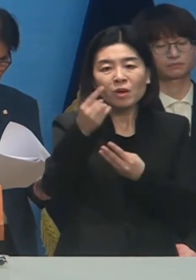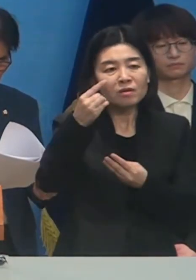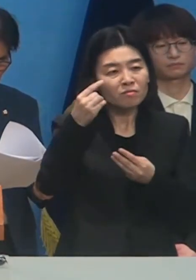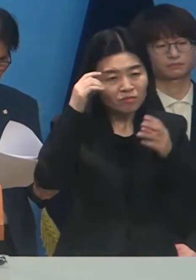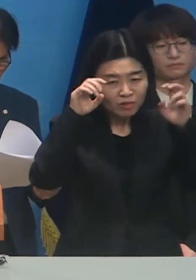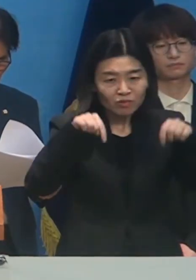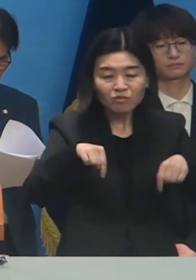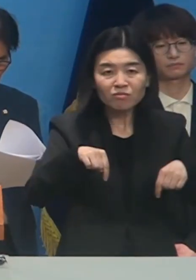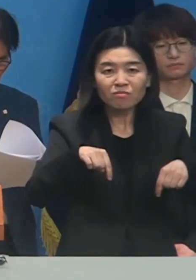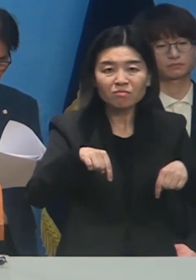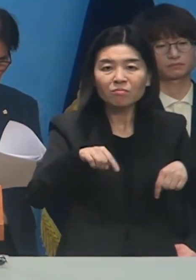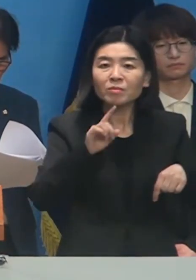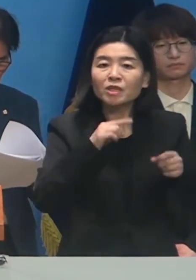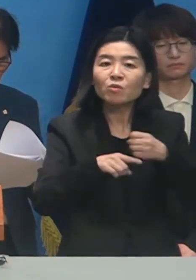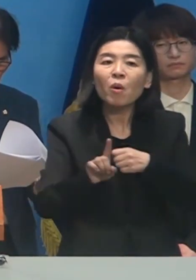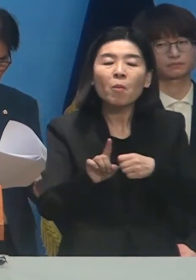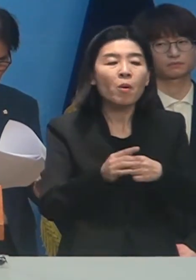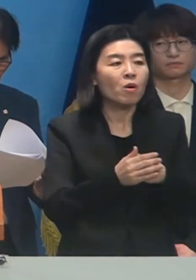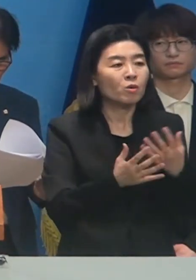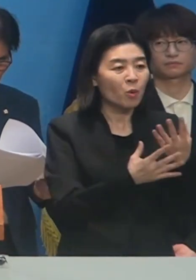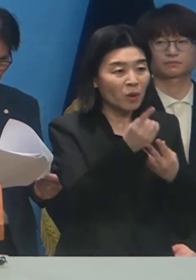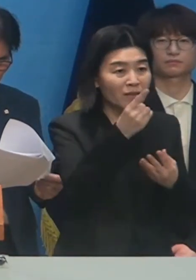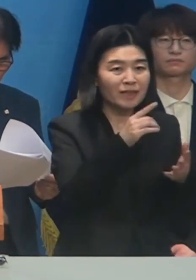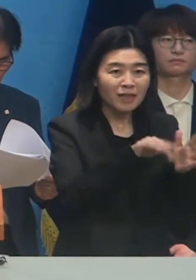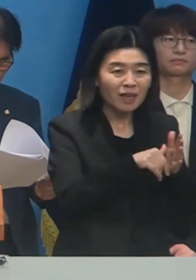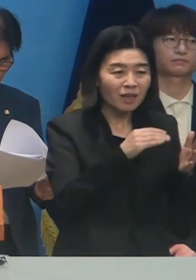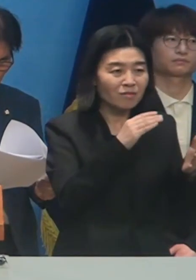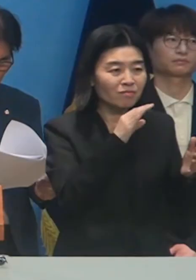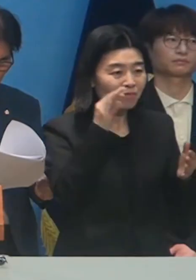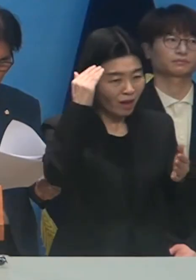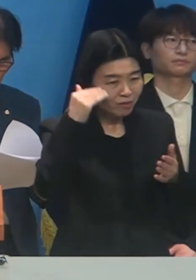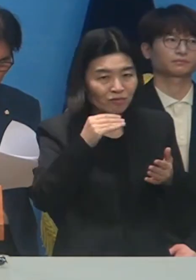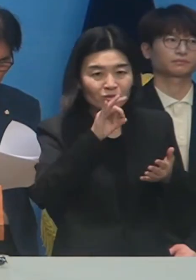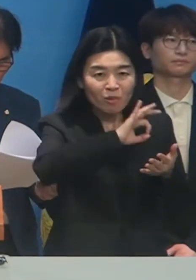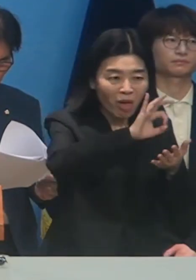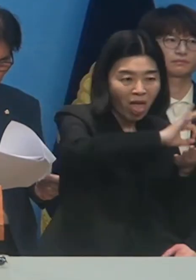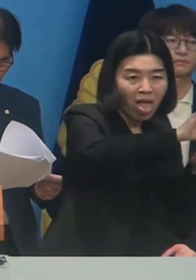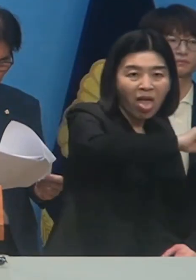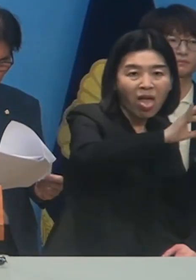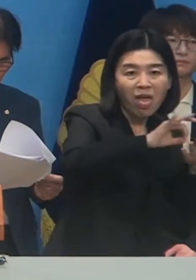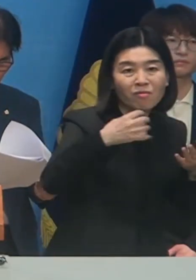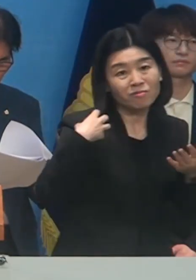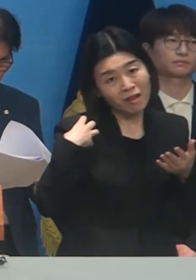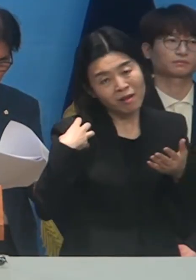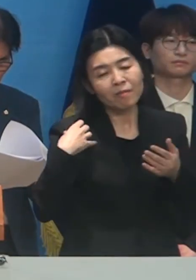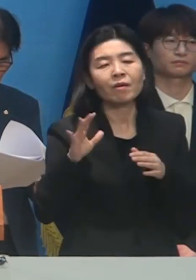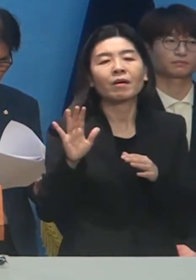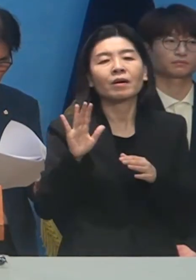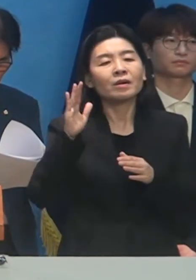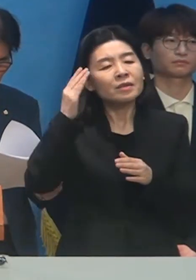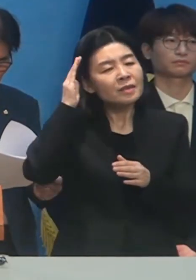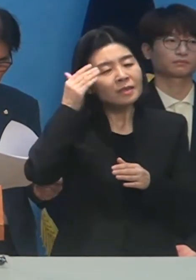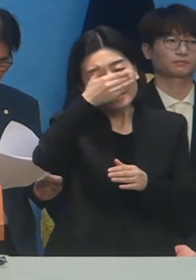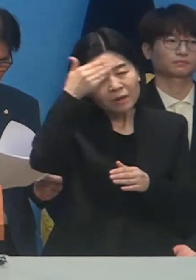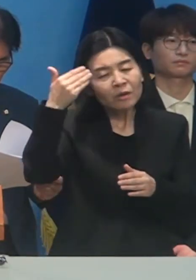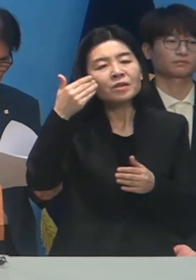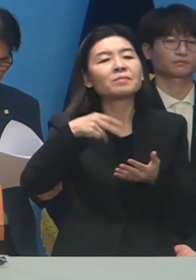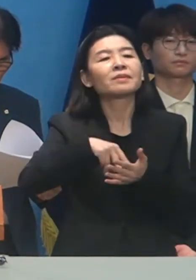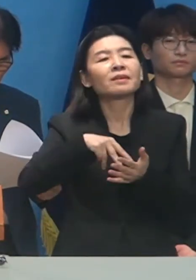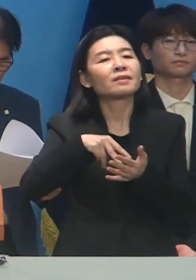비용을 이야기합니다. 그러나 청년들에게 통일은 막대한 비용을 몰고 오는 급변 사태가